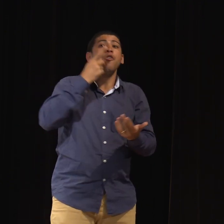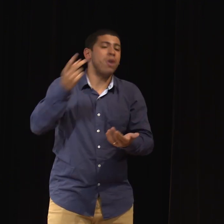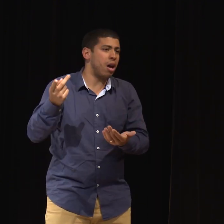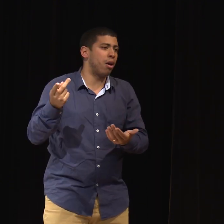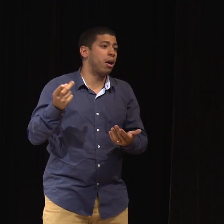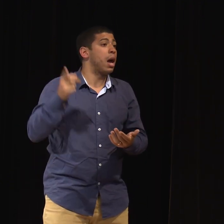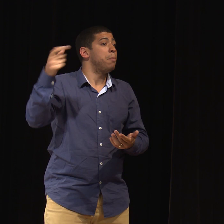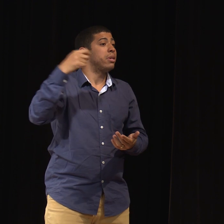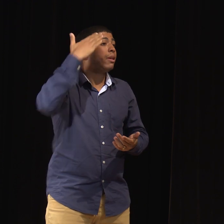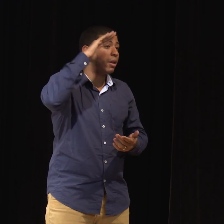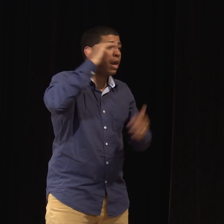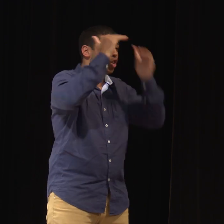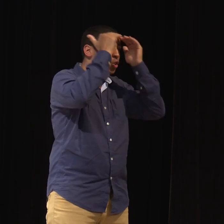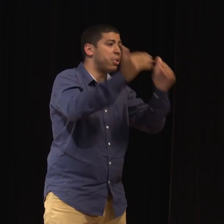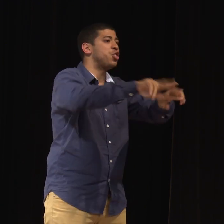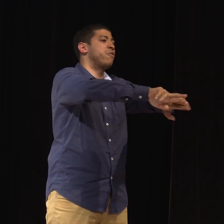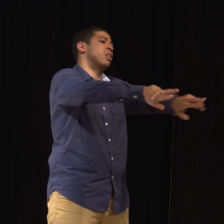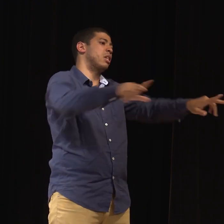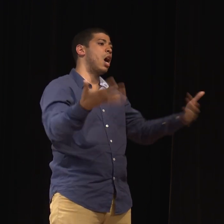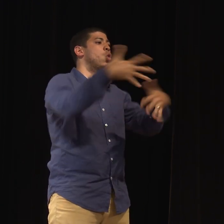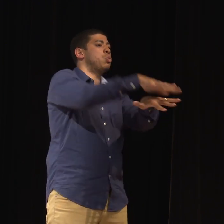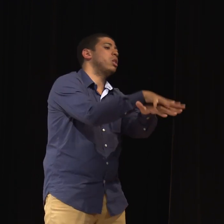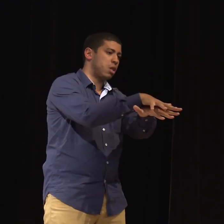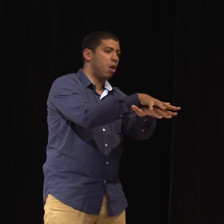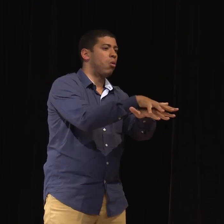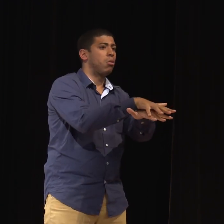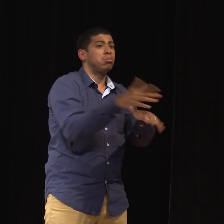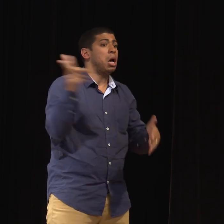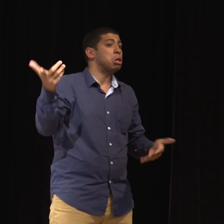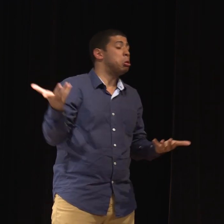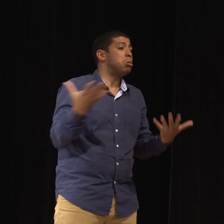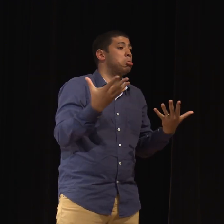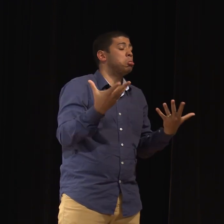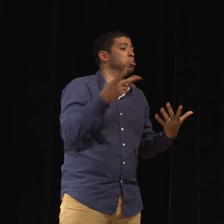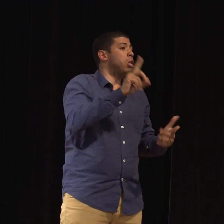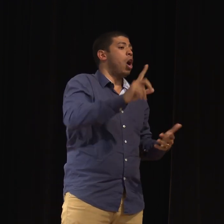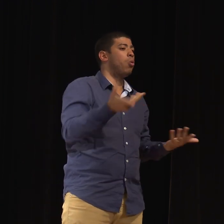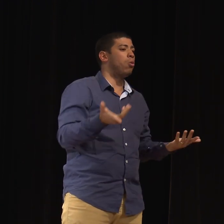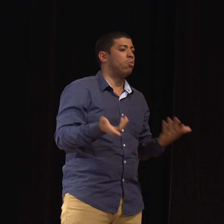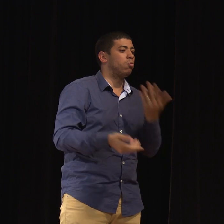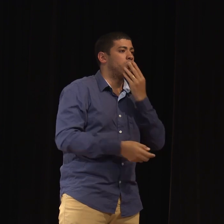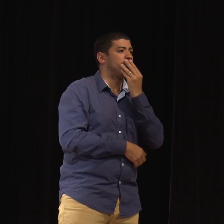através de língua de sinais, o que eu poderia falar para ela para entender e respeitar essas diferenças de inclusão? Então, ela não